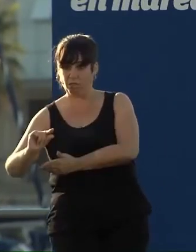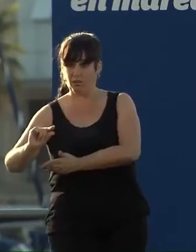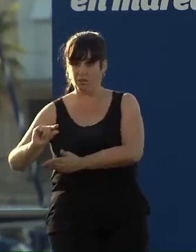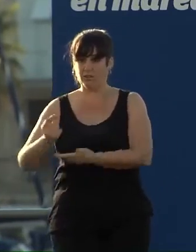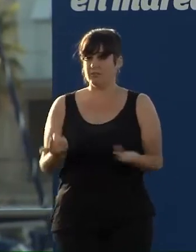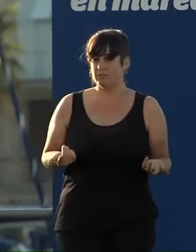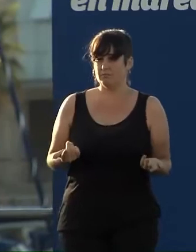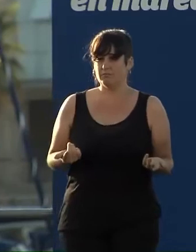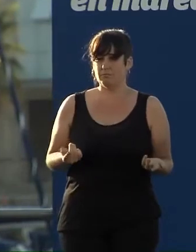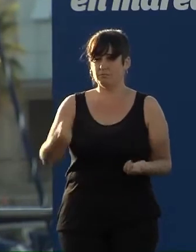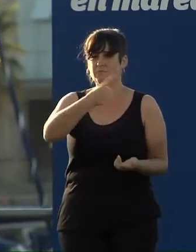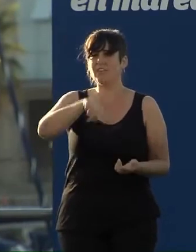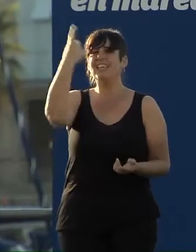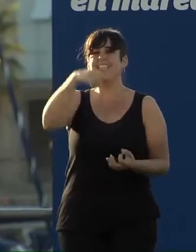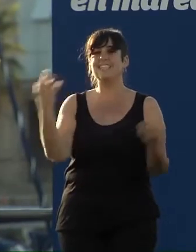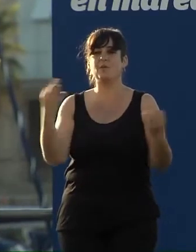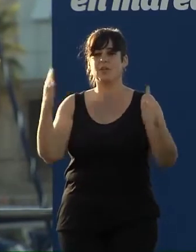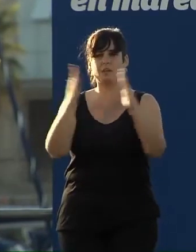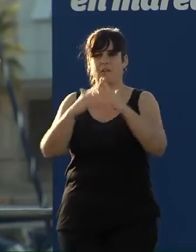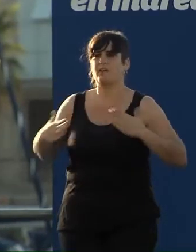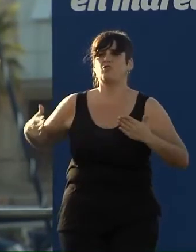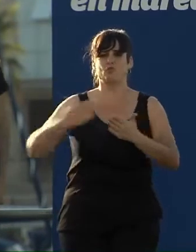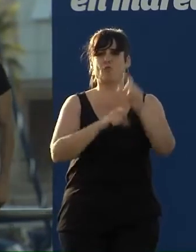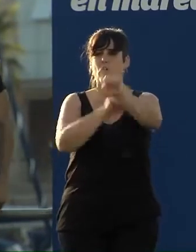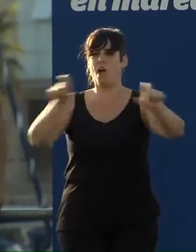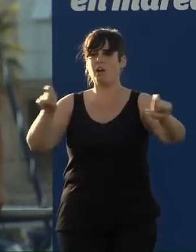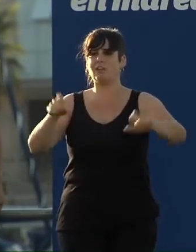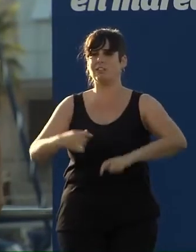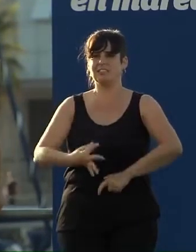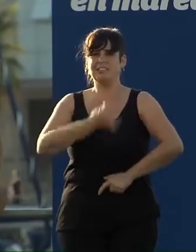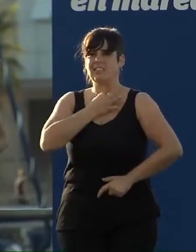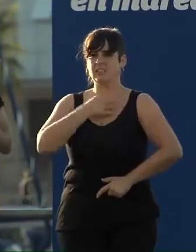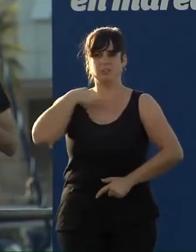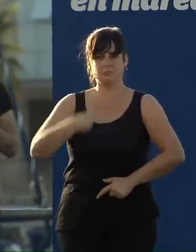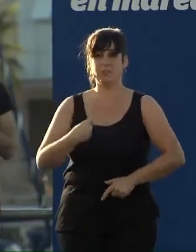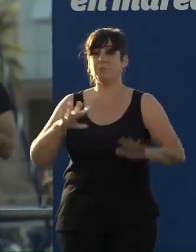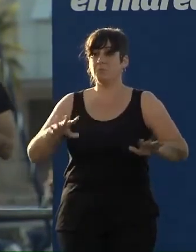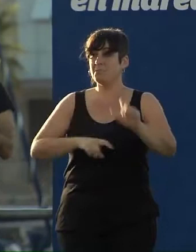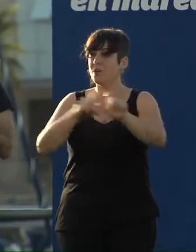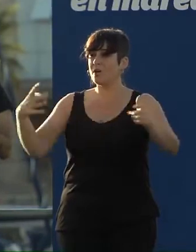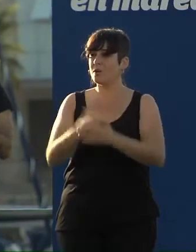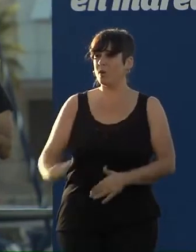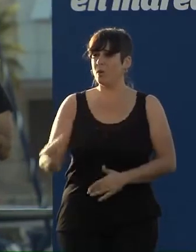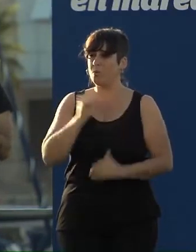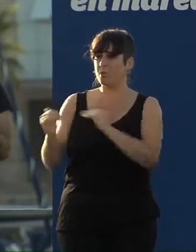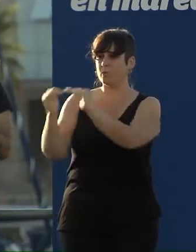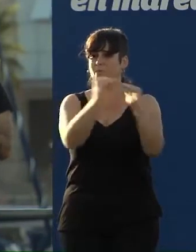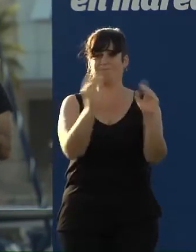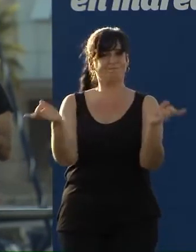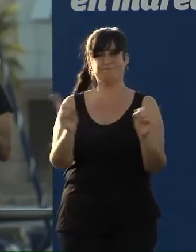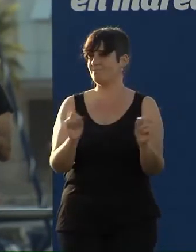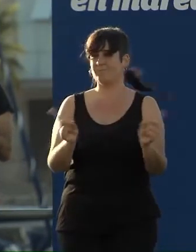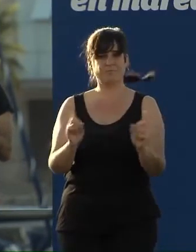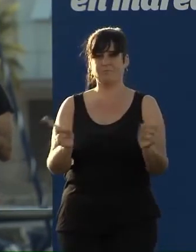valeiro nos sabemos que en todas casas a ten a mesma sede pero no todo mundo ten as mesmas oportunidades de beber